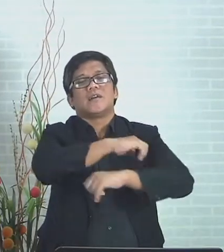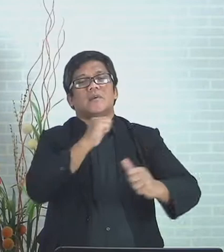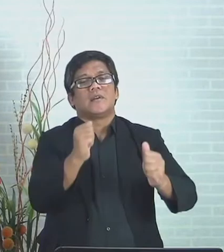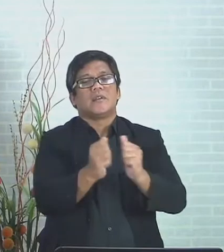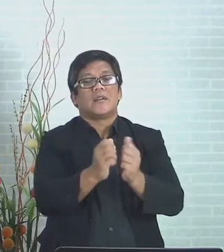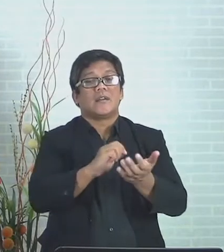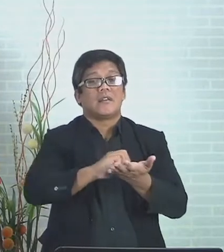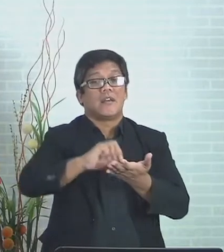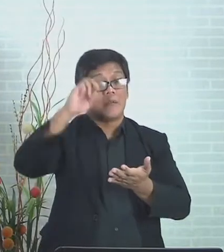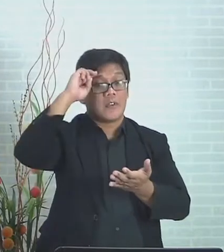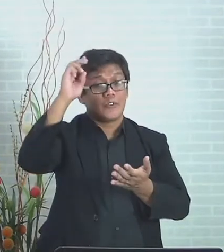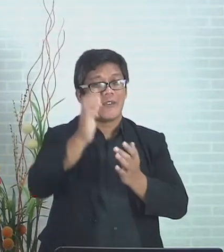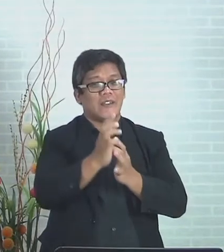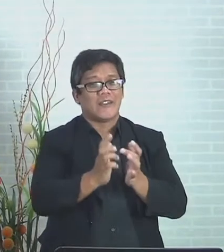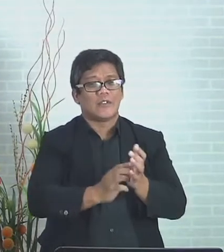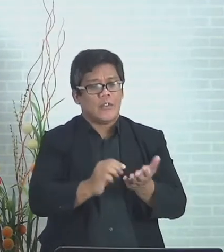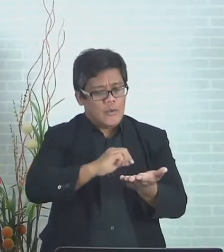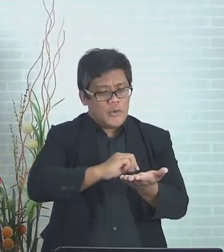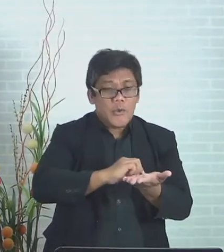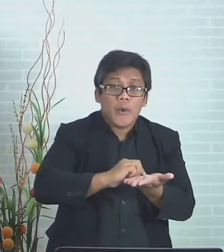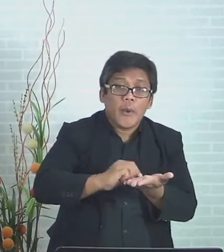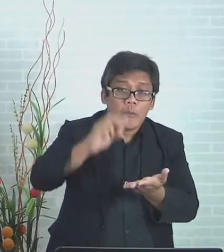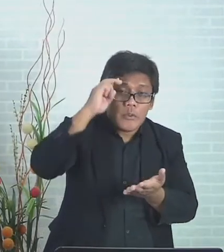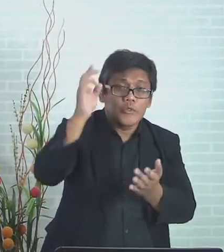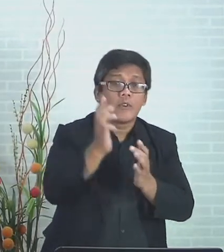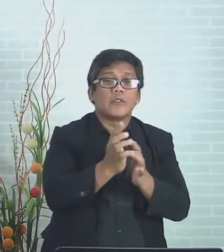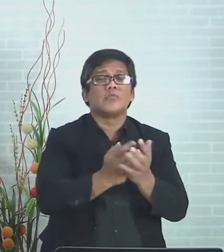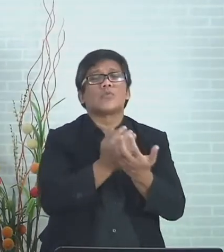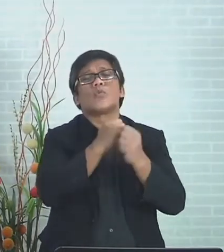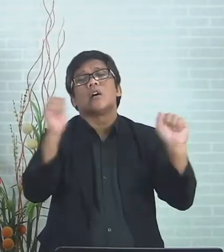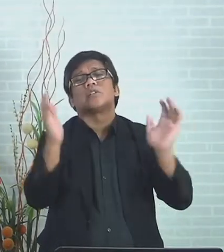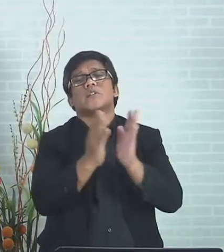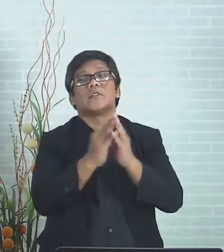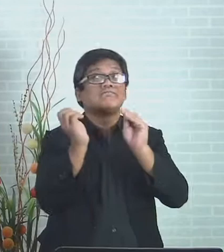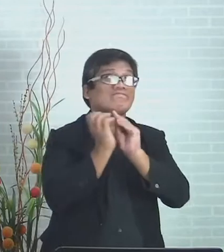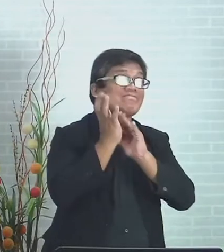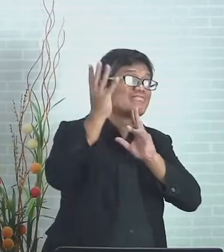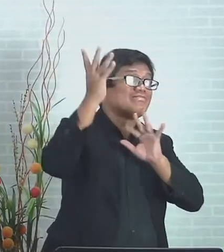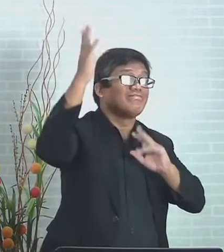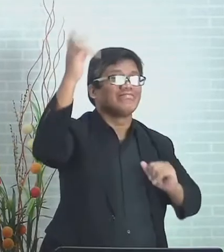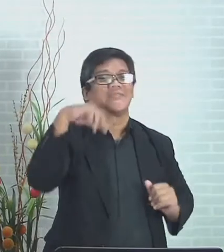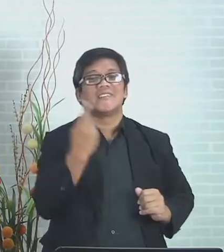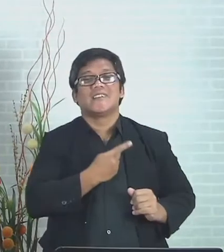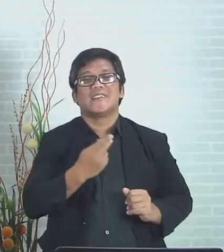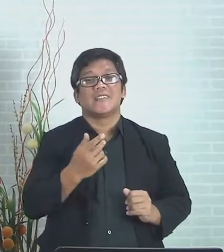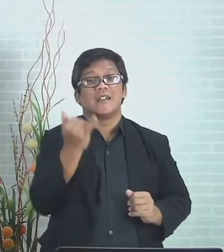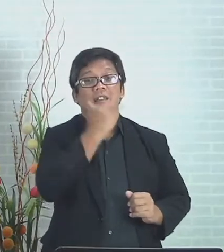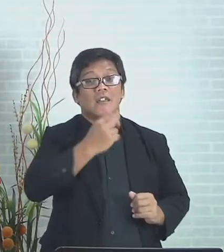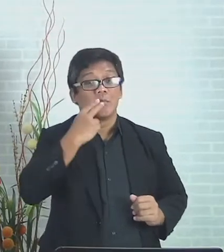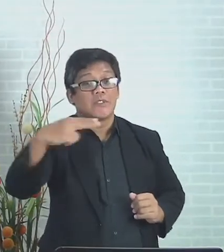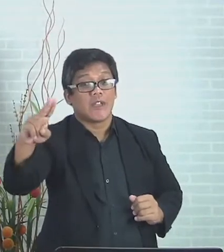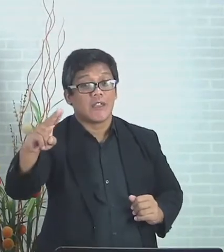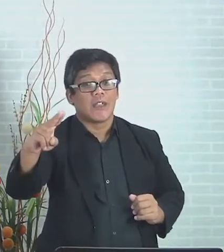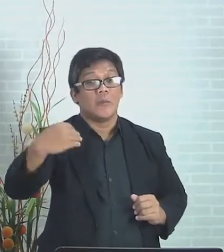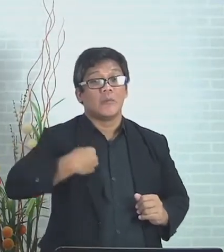nama Tuhan Yesus lah nama yang berkuasa dan mulia Ayo kita sebagai orang yang percaya dan